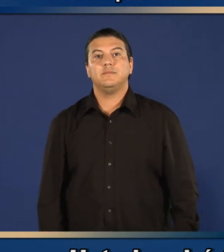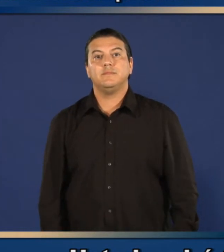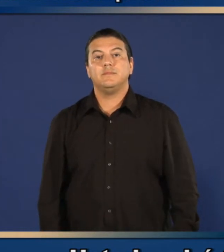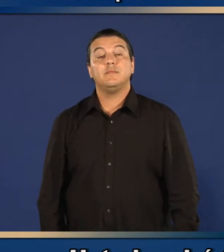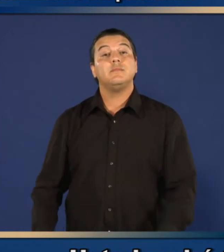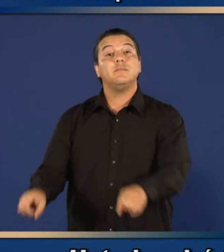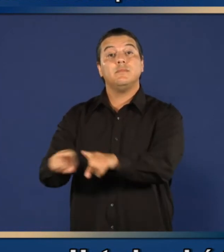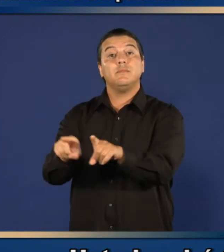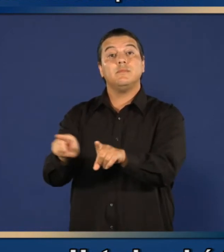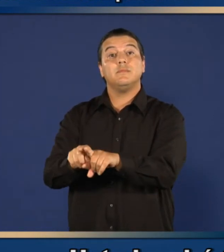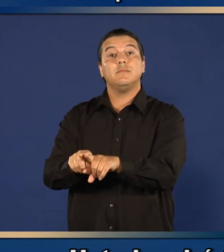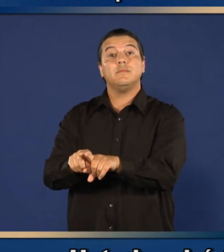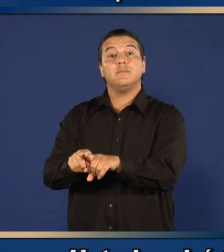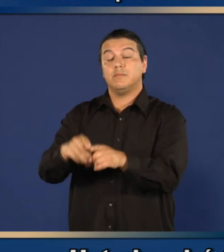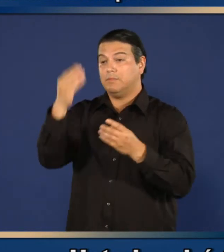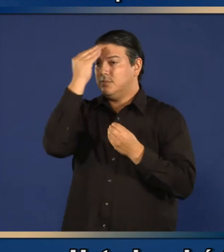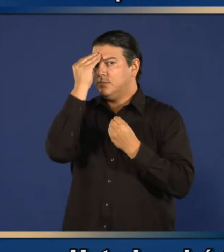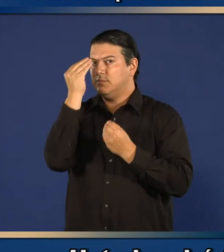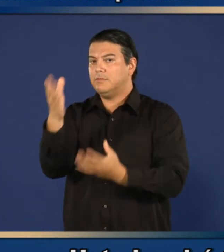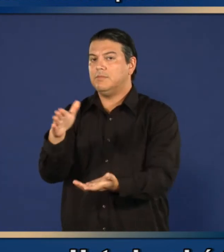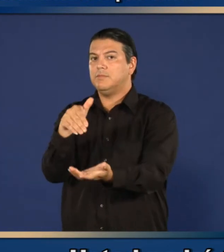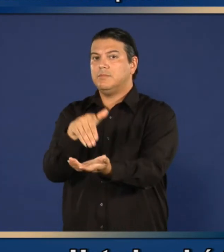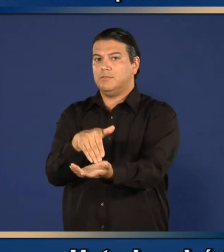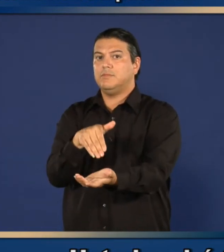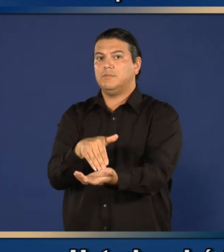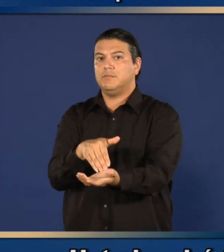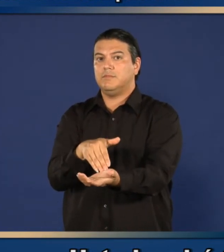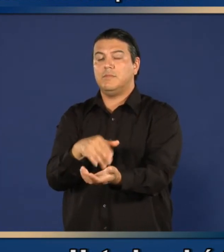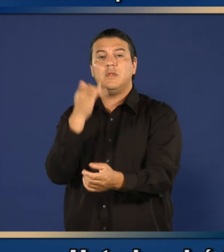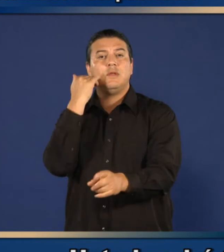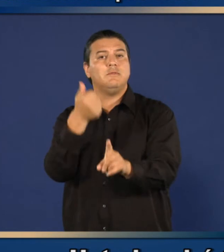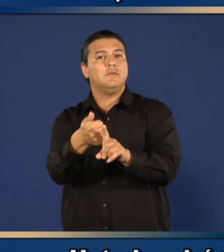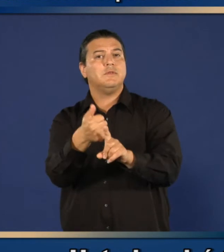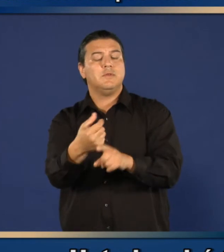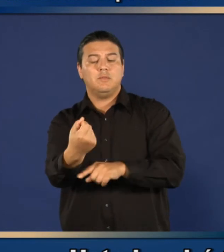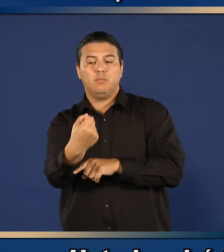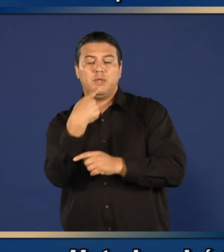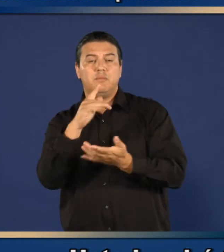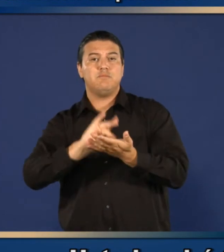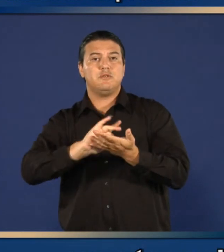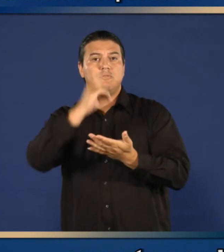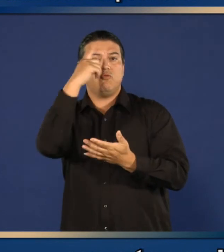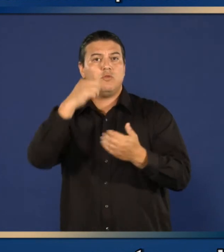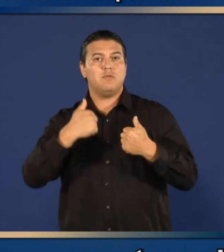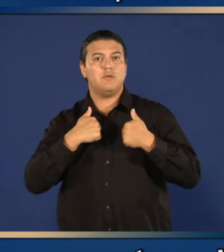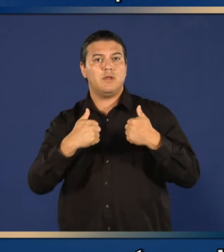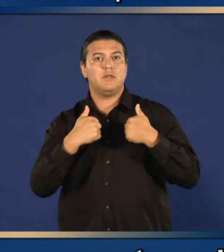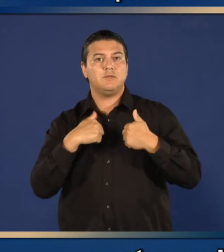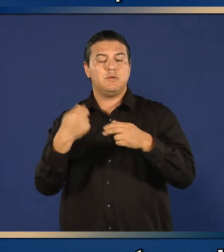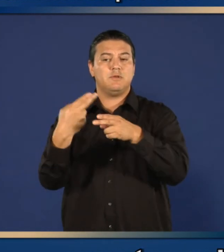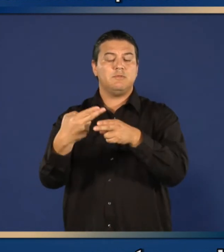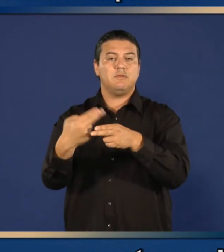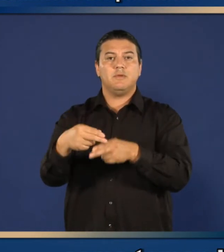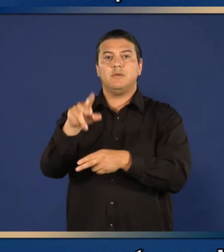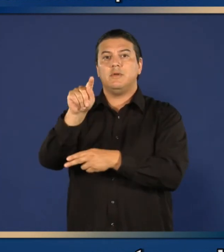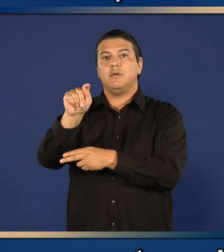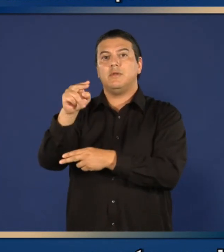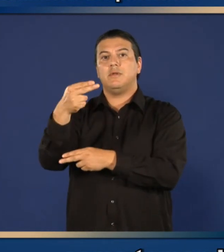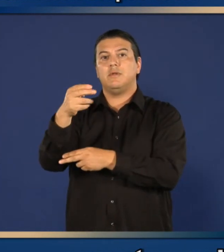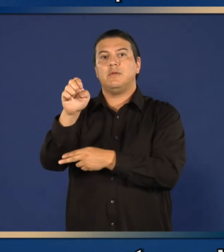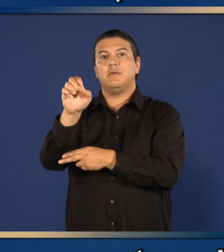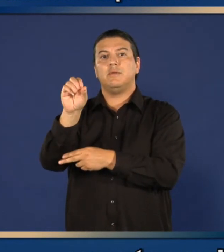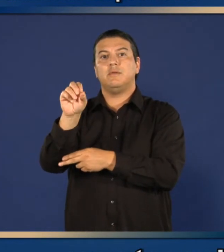además asegúrese de informarle a su médico si usted está tomando medicamentos